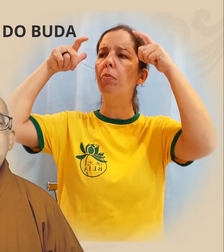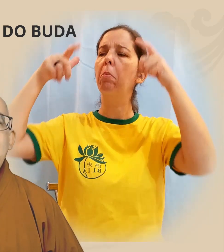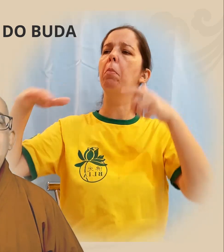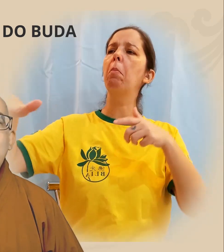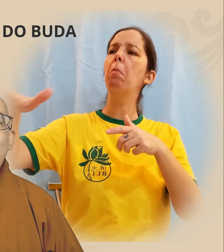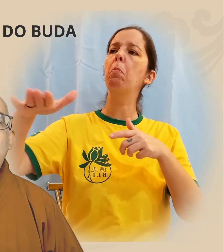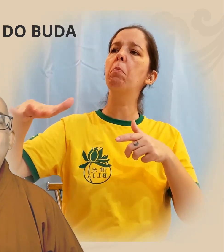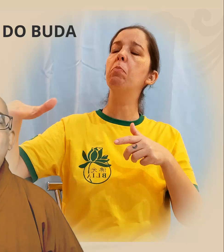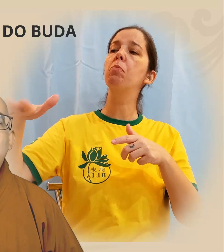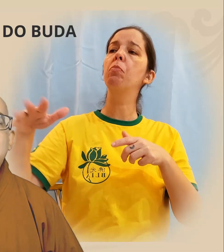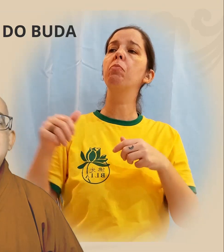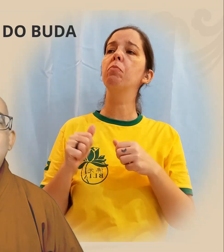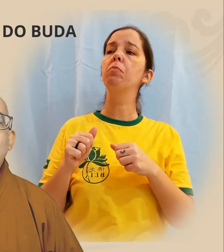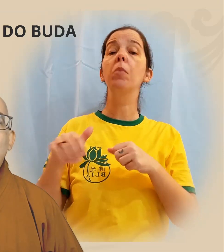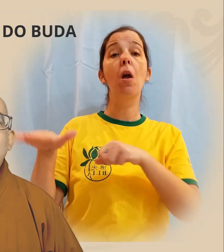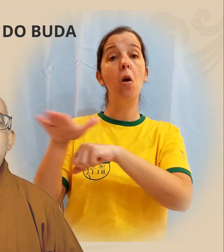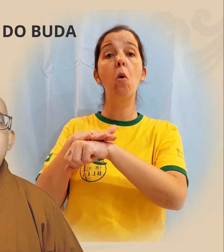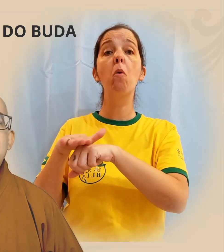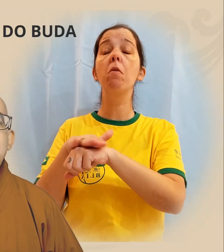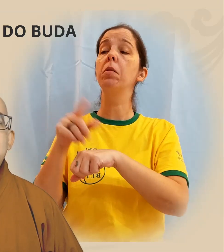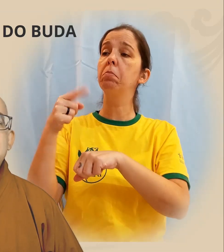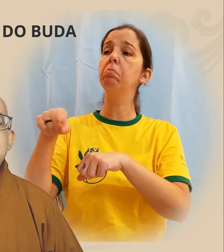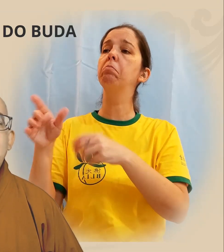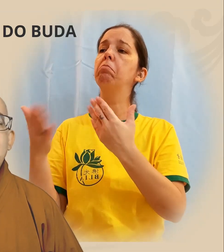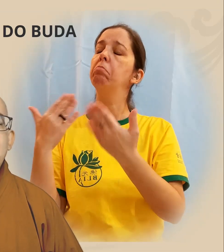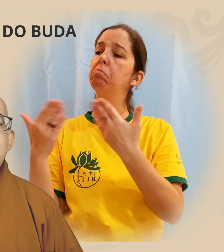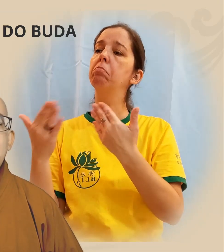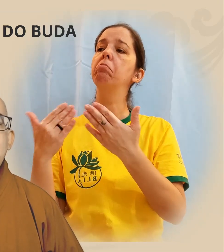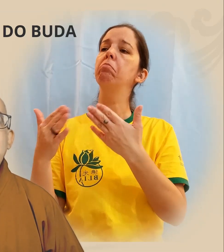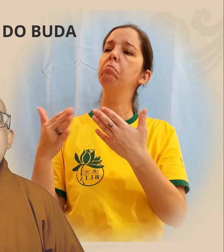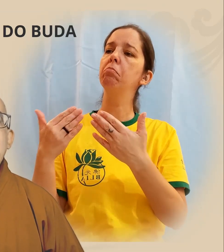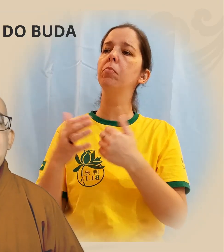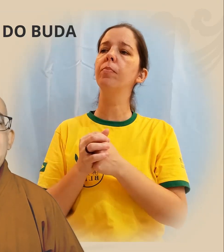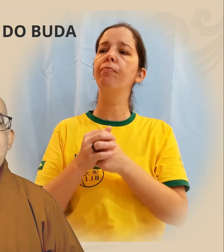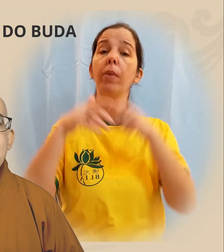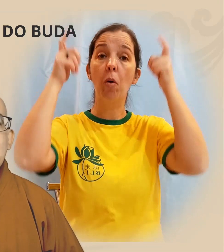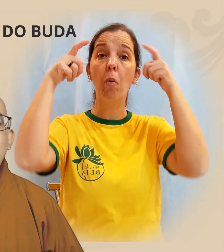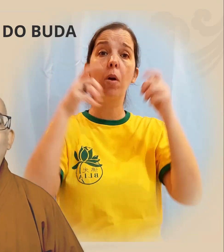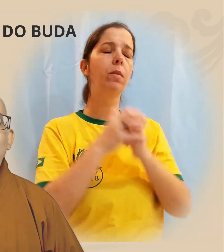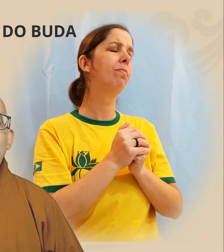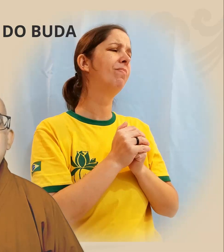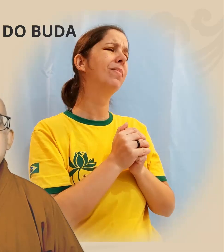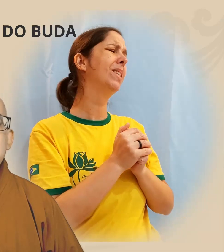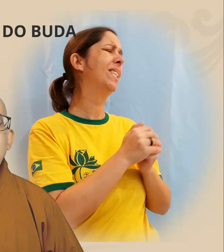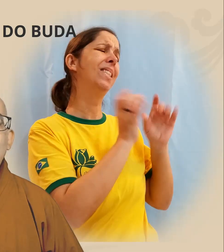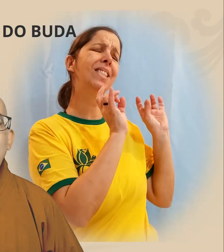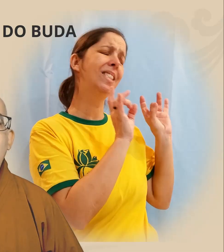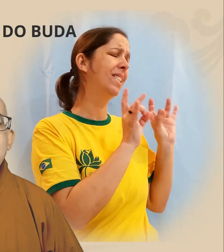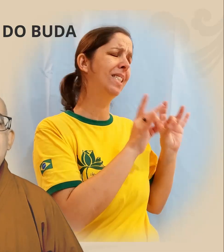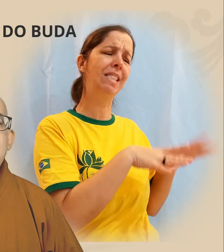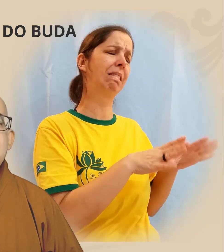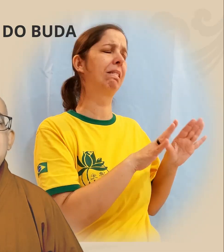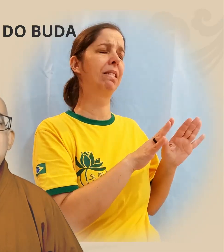e tem uma conversa com o rei Bimbisara, que tenta convencê-lo